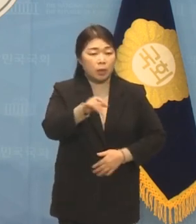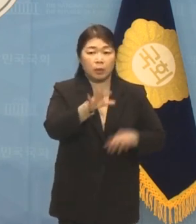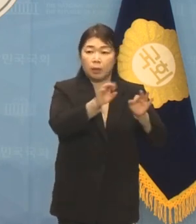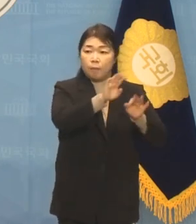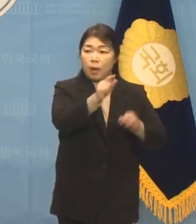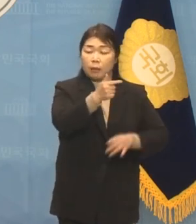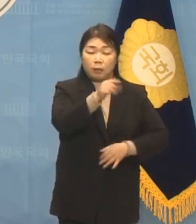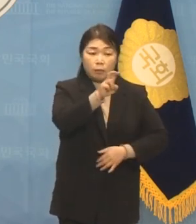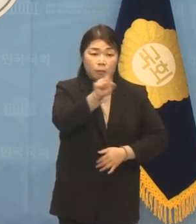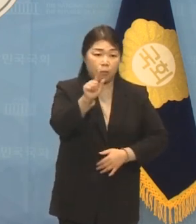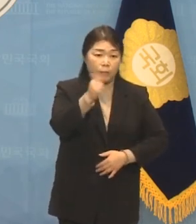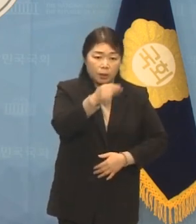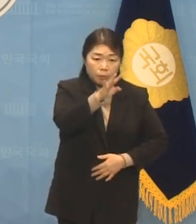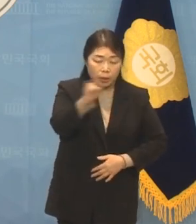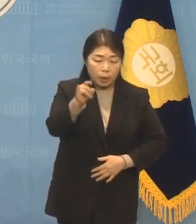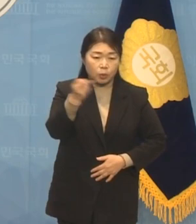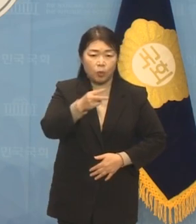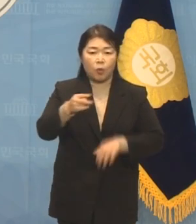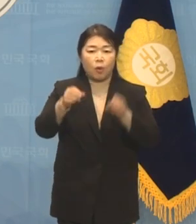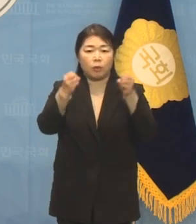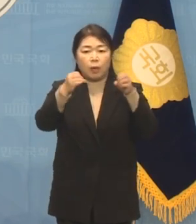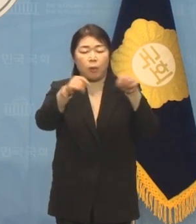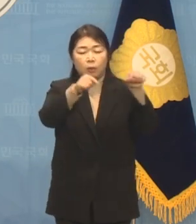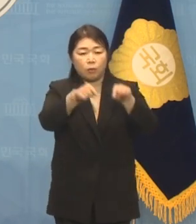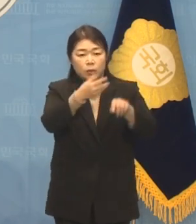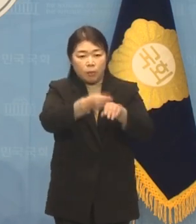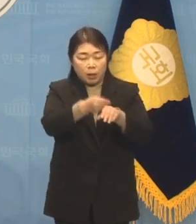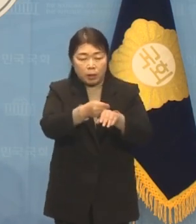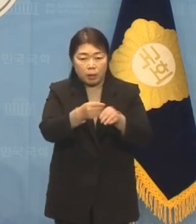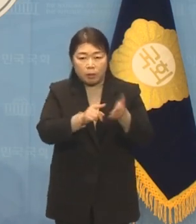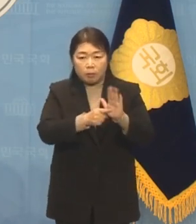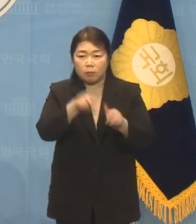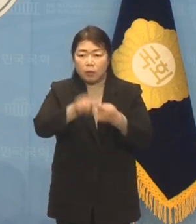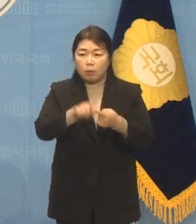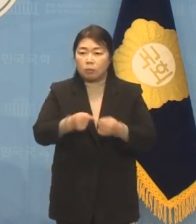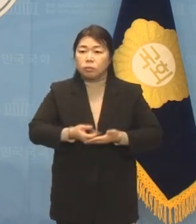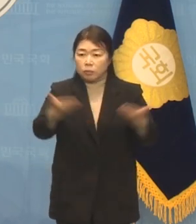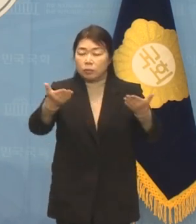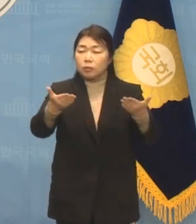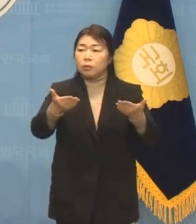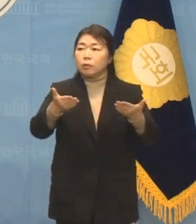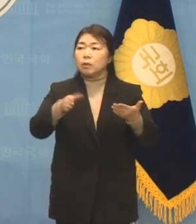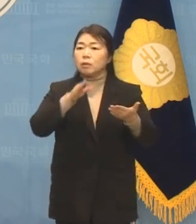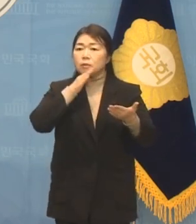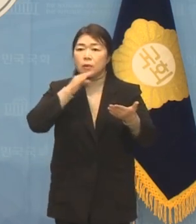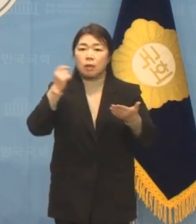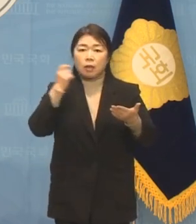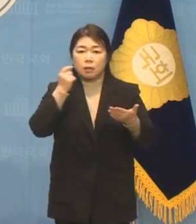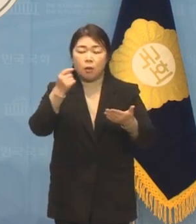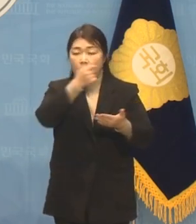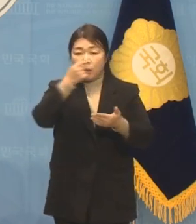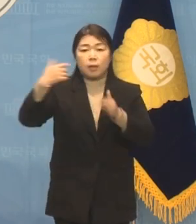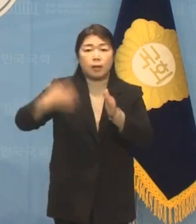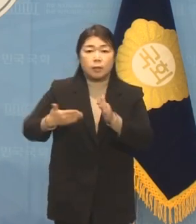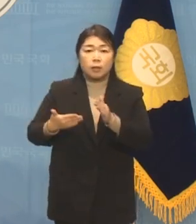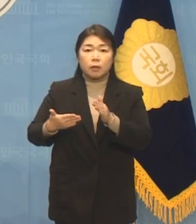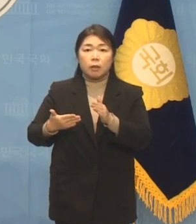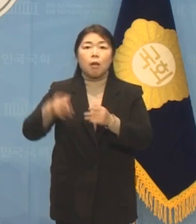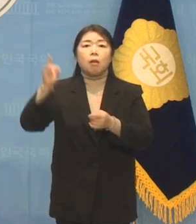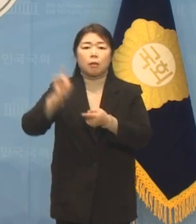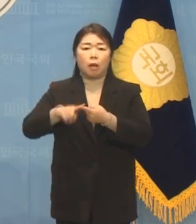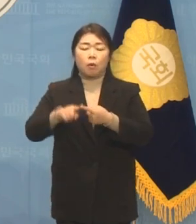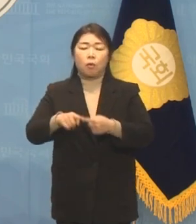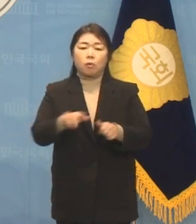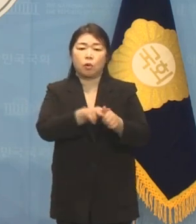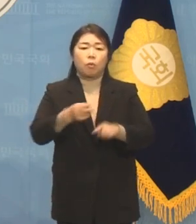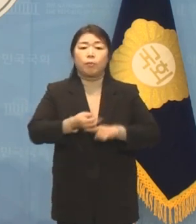해당 녹취록에 대한 전문 입수 등 조작 여부 확인에 필수적인 사실 확인 작업을 제대로 진행하지